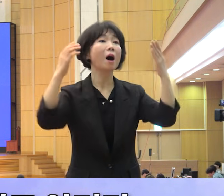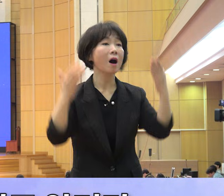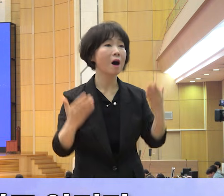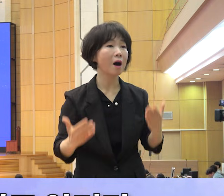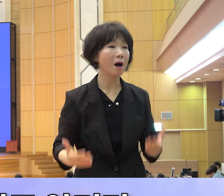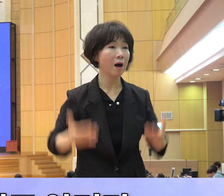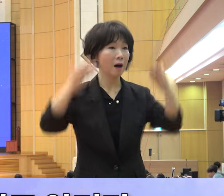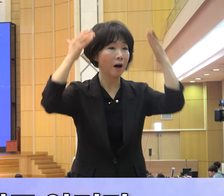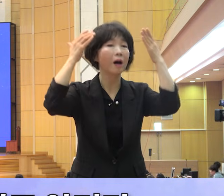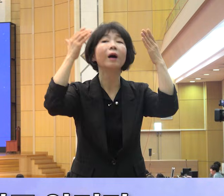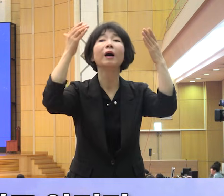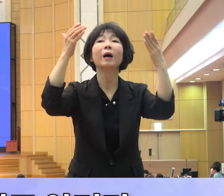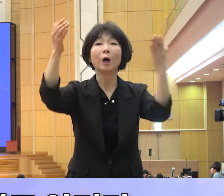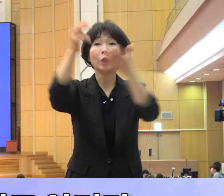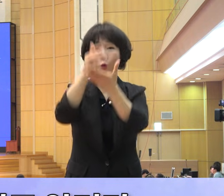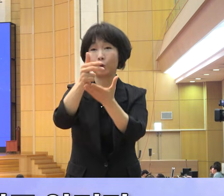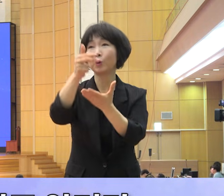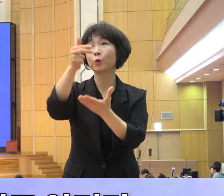찬양합니다.